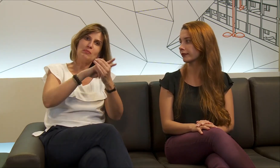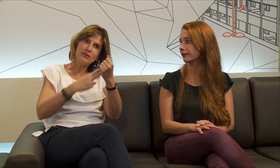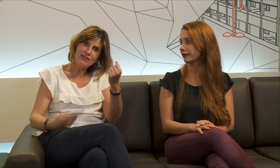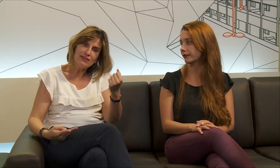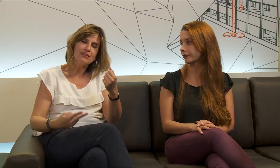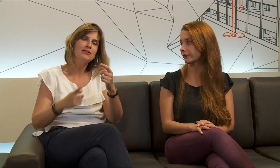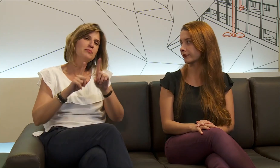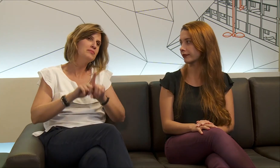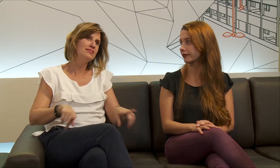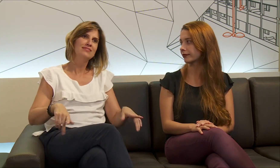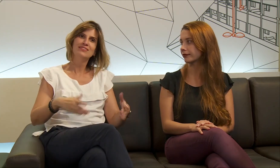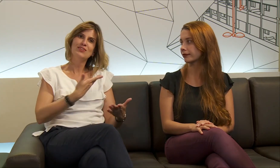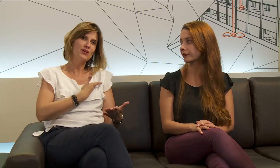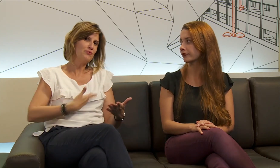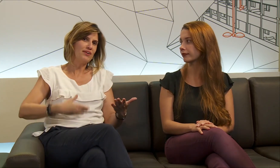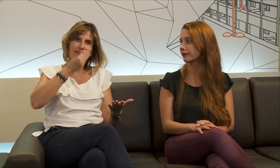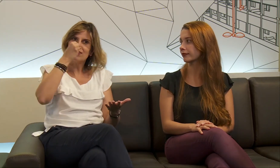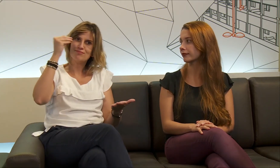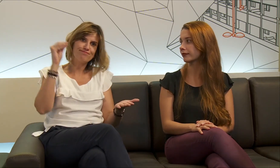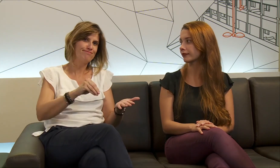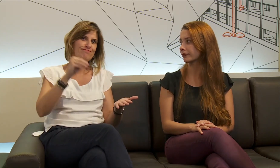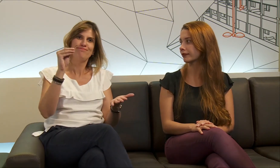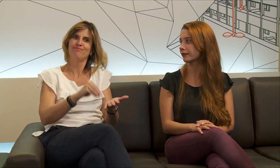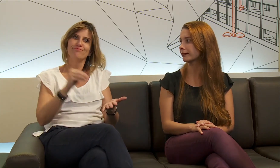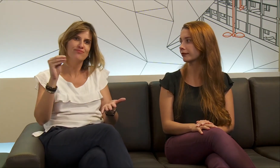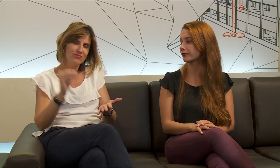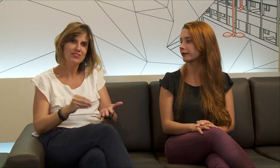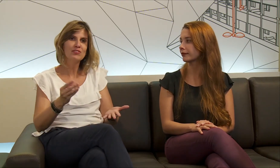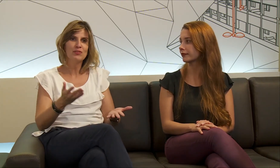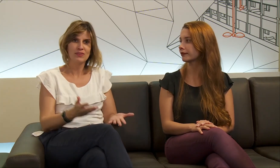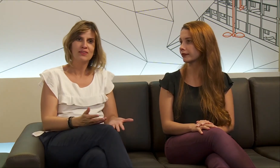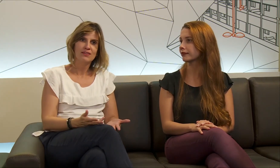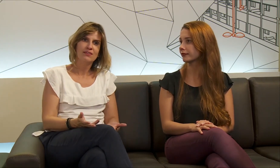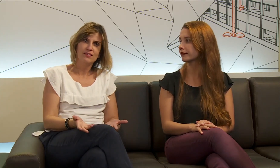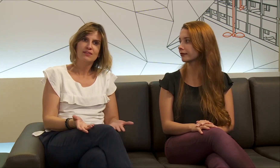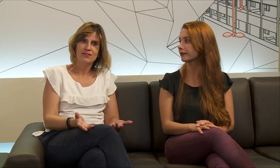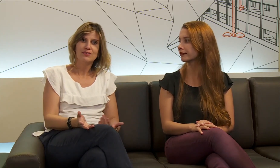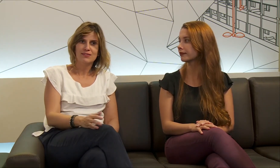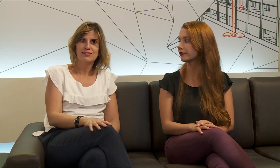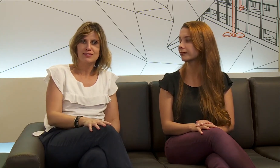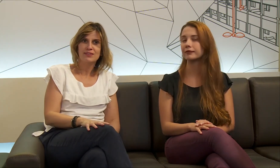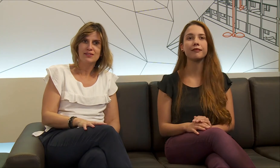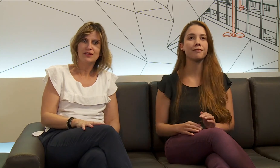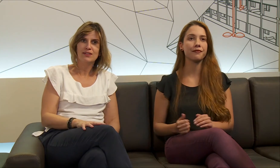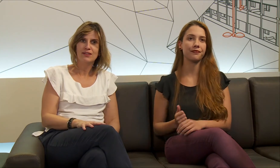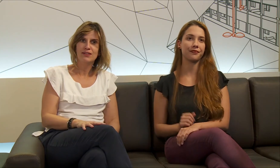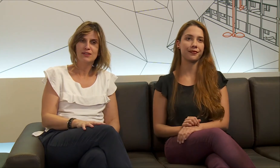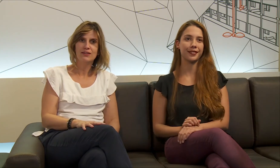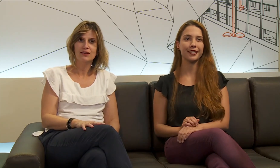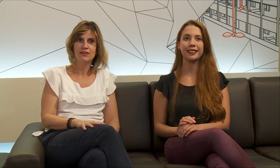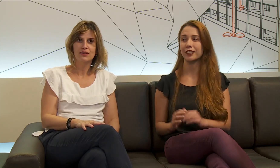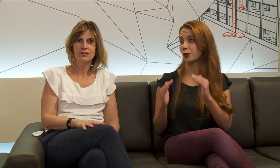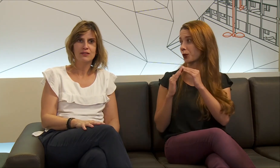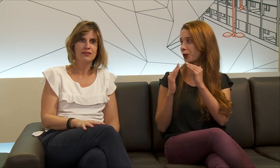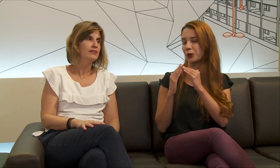orientações que são relacionadas à educação bilíngue, mas o governo permanece ainda deixando de lado essas orientações todas.